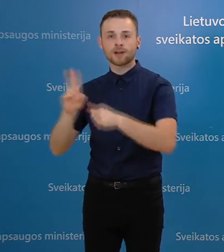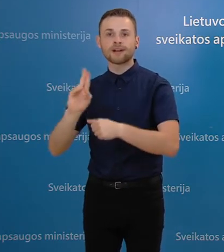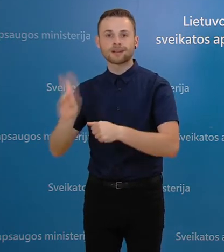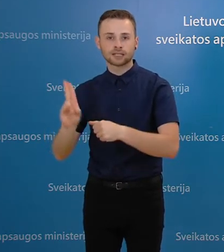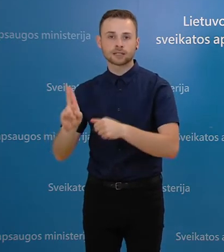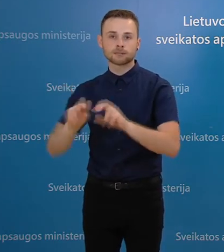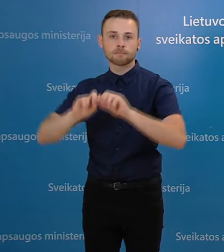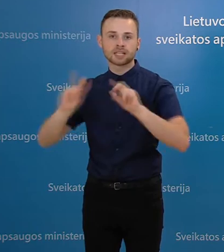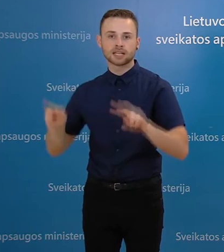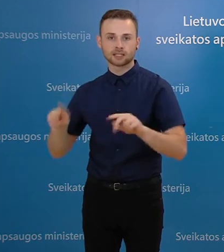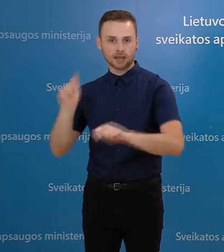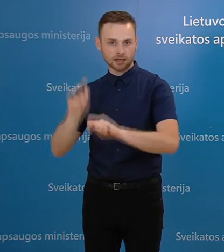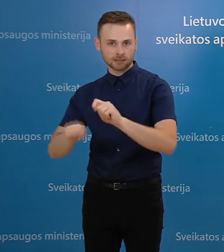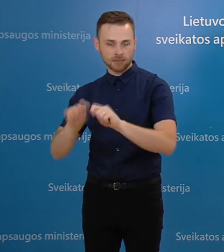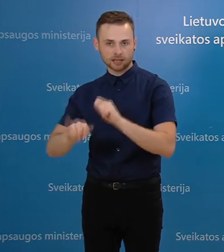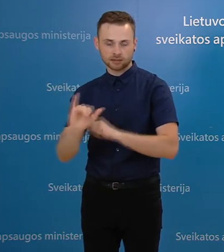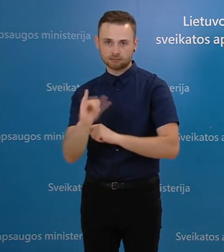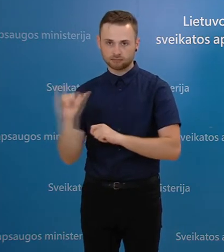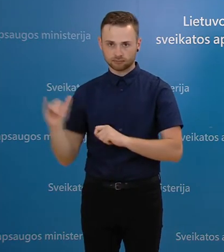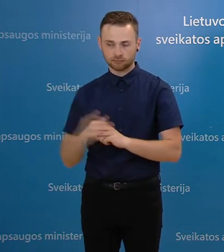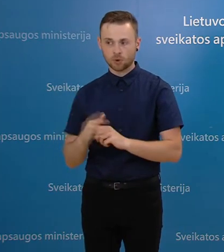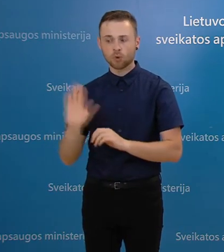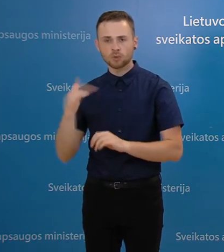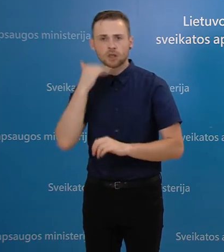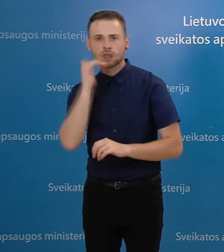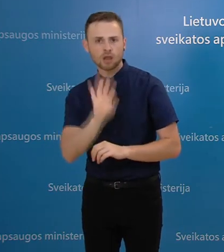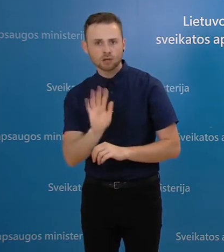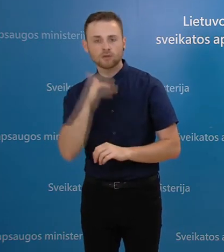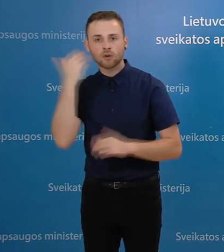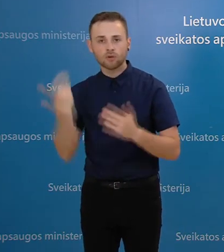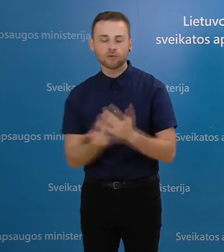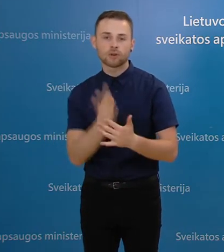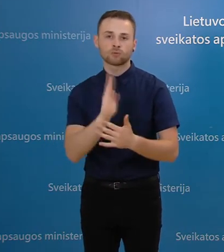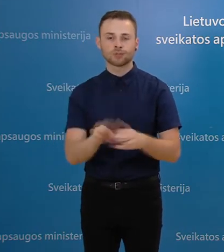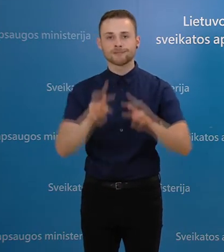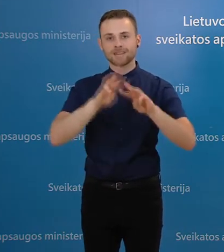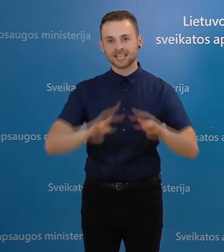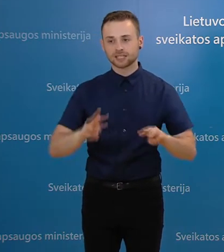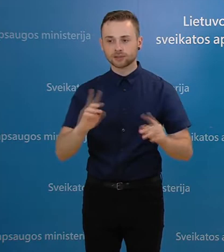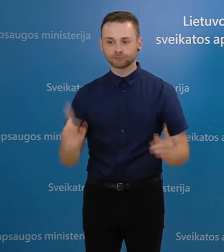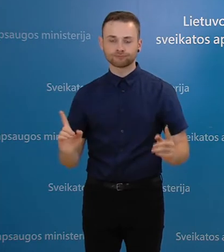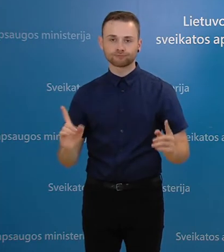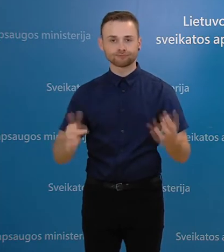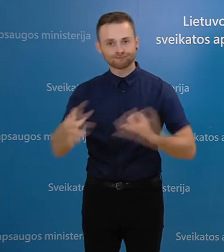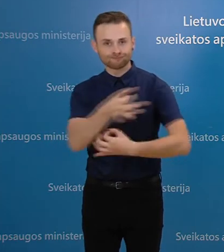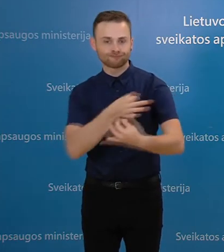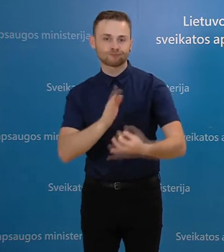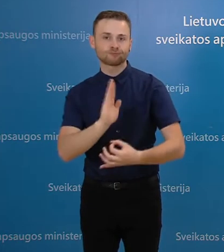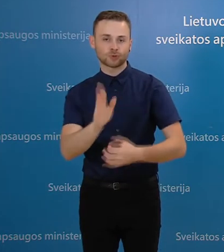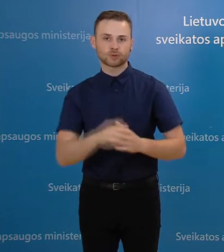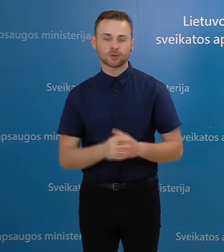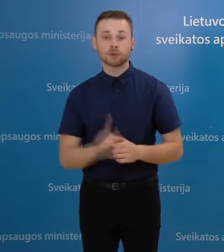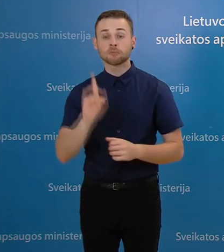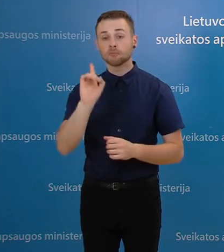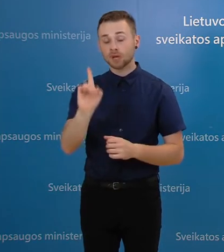tam tikrų neaiškumų, tada vėl bus grįžtama prie ministrų pokalbė, jeigu vis tik tai kažkur nuomonės dėl saugumo išsiskirs, bet šiandien, kaip